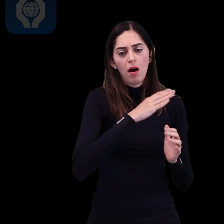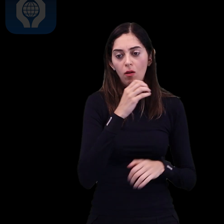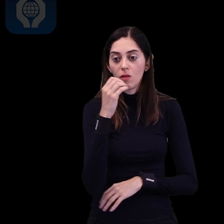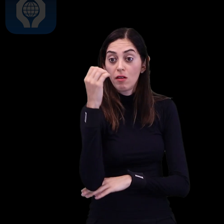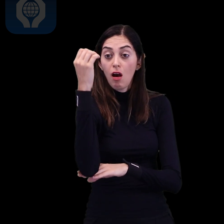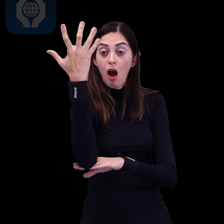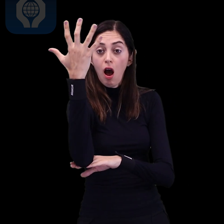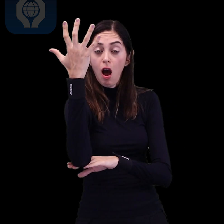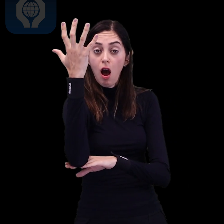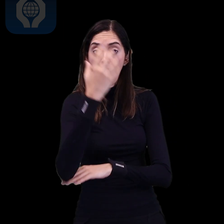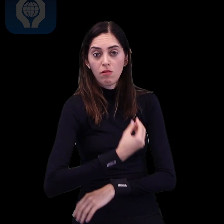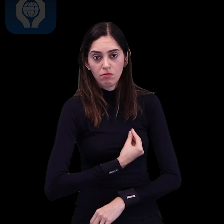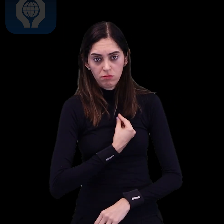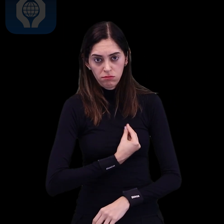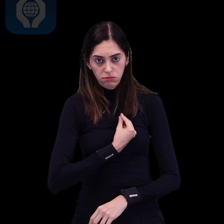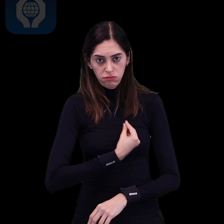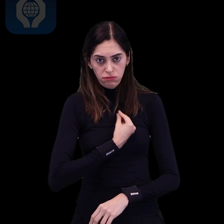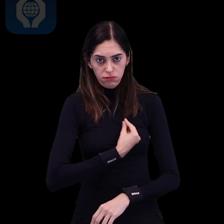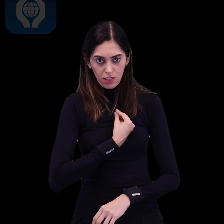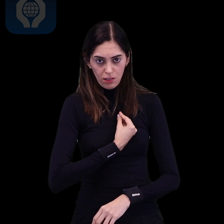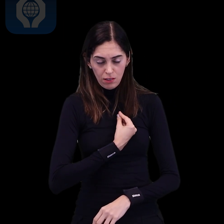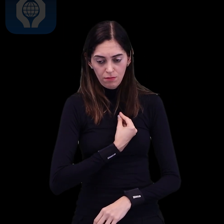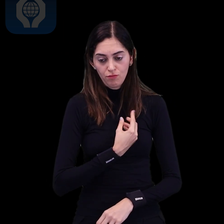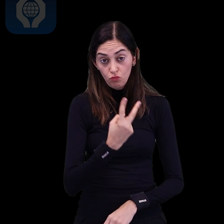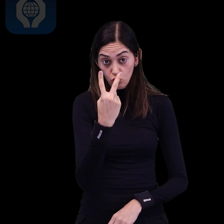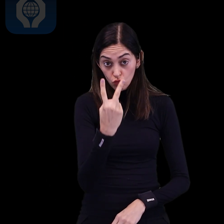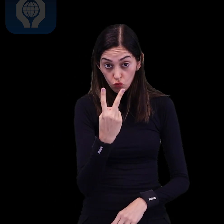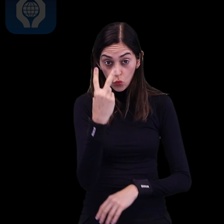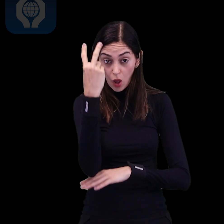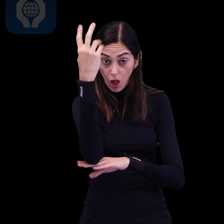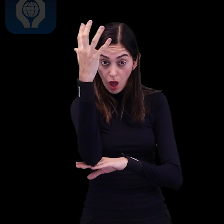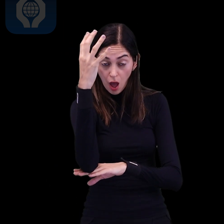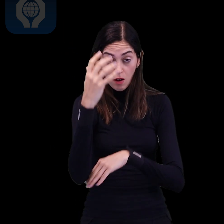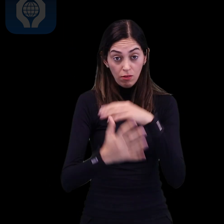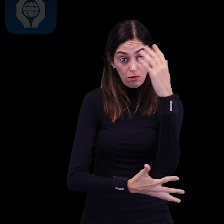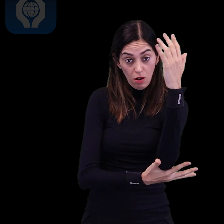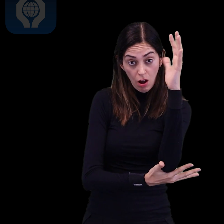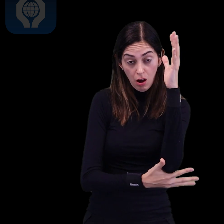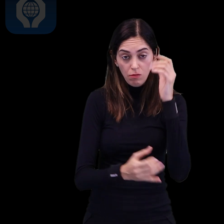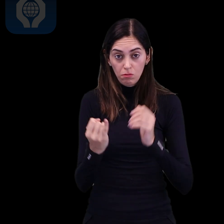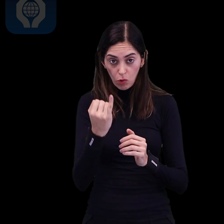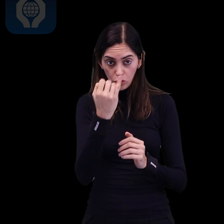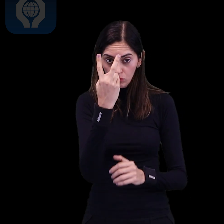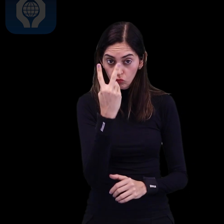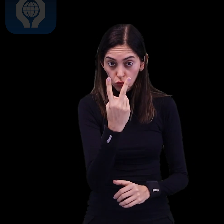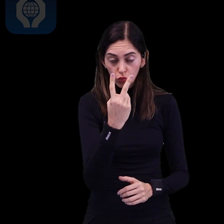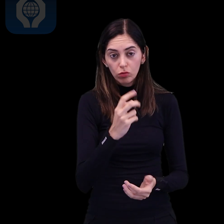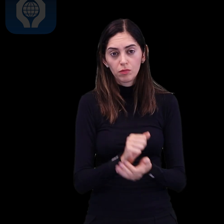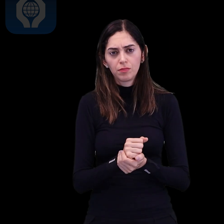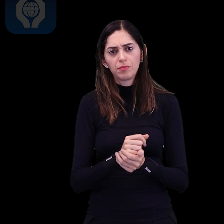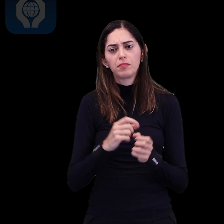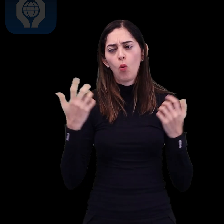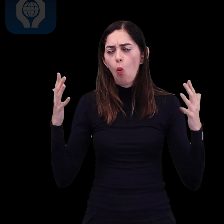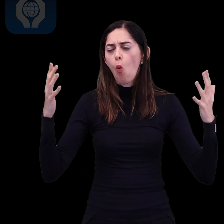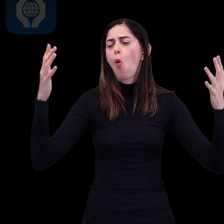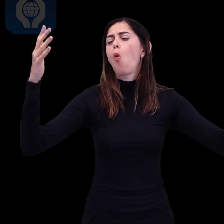mal. Deus era a fonte de vida de Adão. Deus queria que Adão tivesse o que era bom. Adão